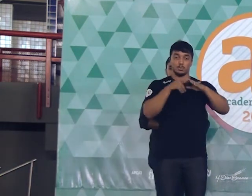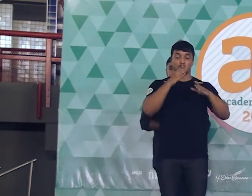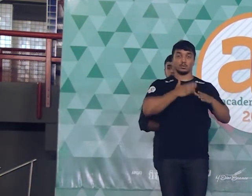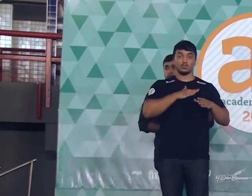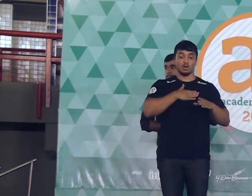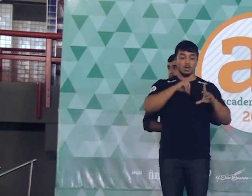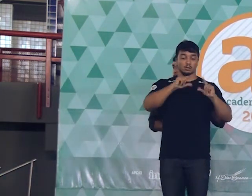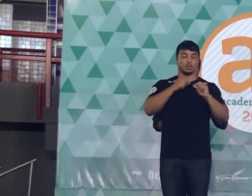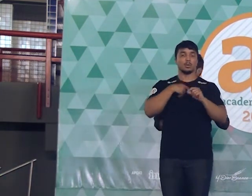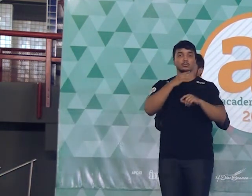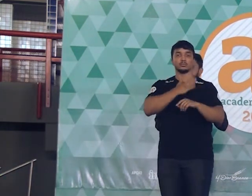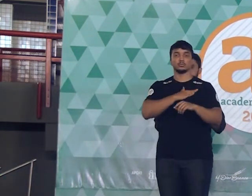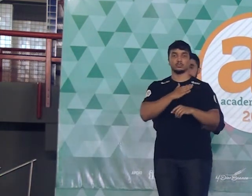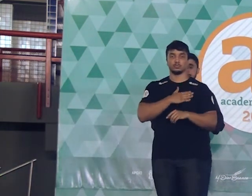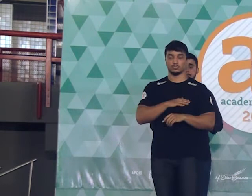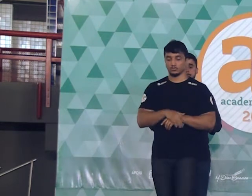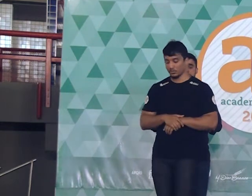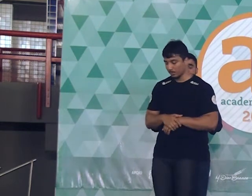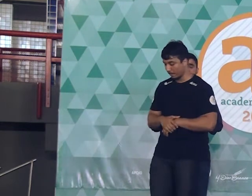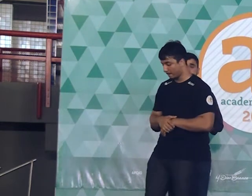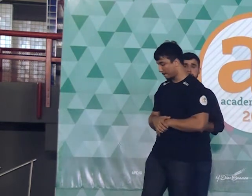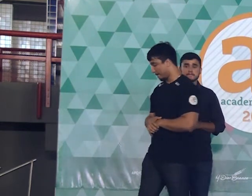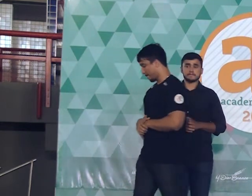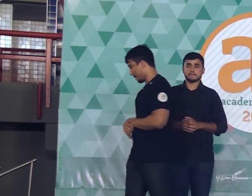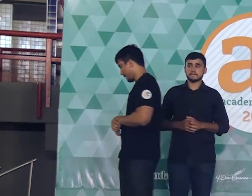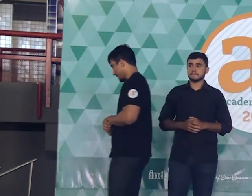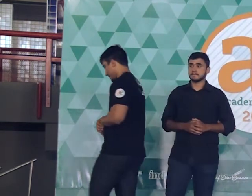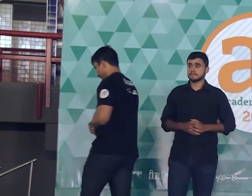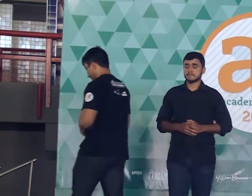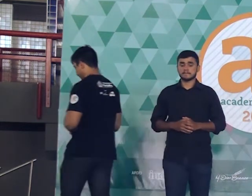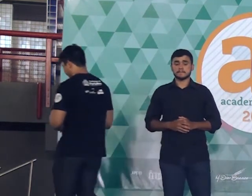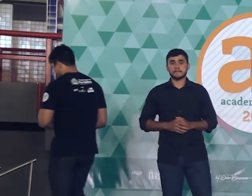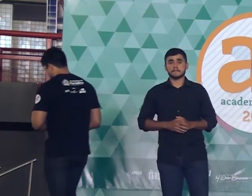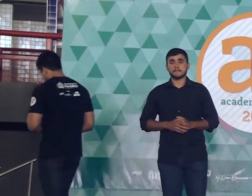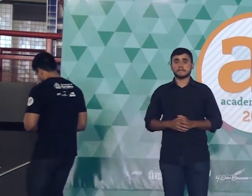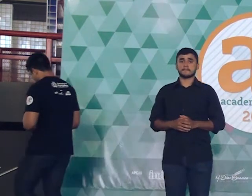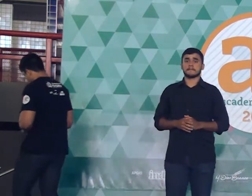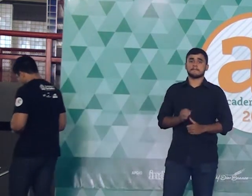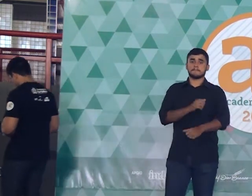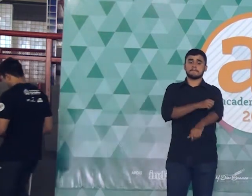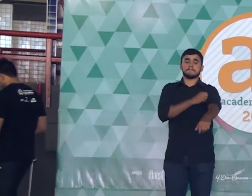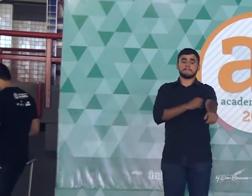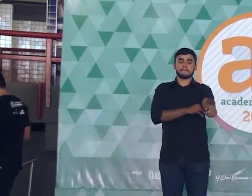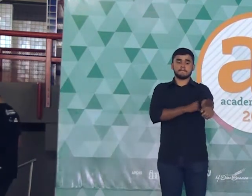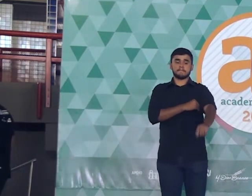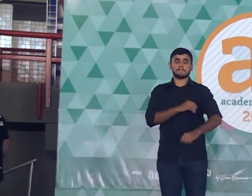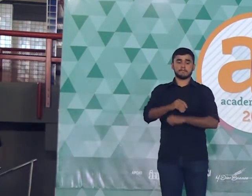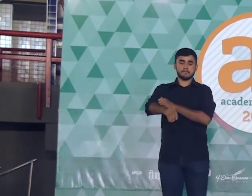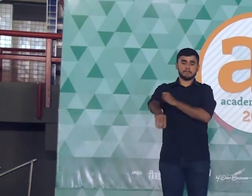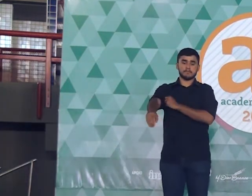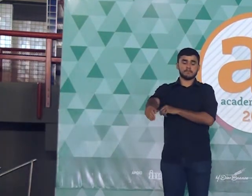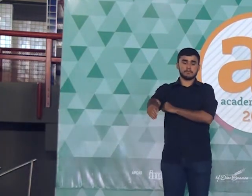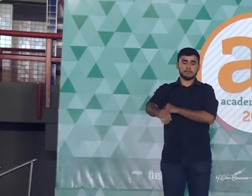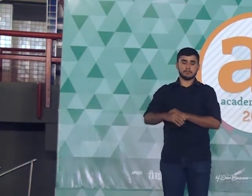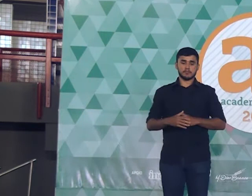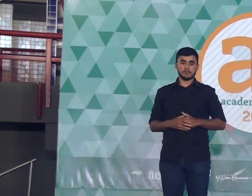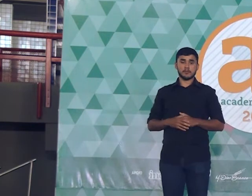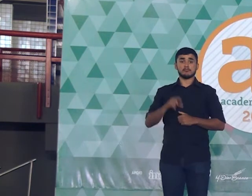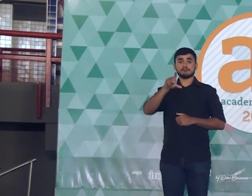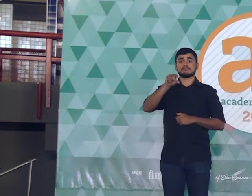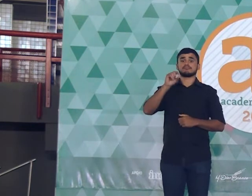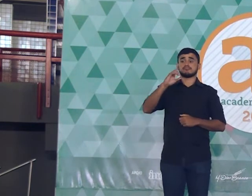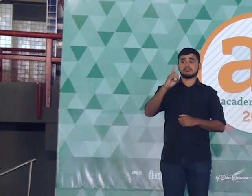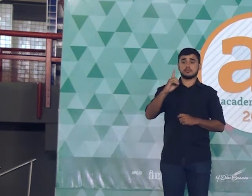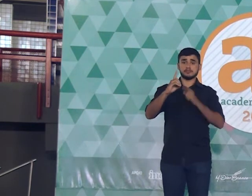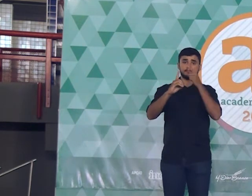diminuindo aos poucos. Então, a resposta correta da nossa questão, alternativa D. Você tem a reta, que é o tempo